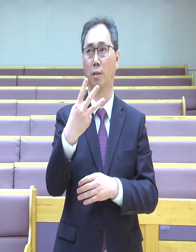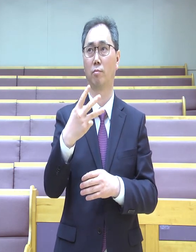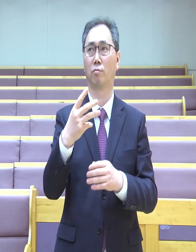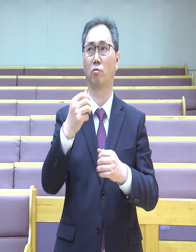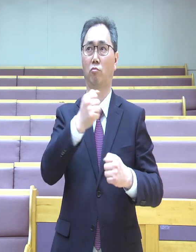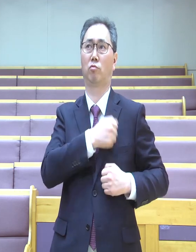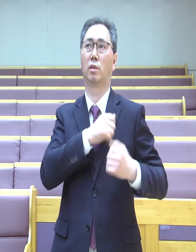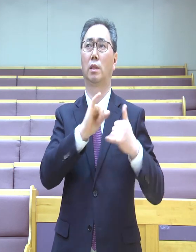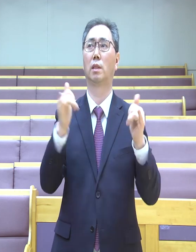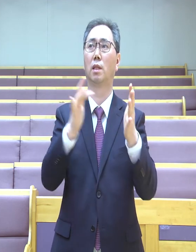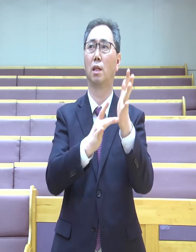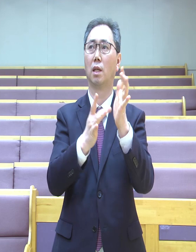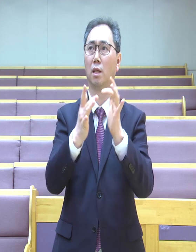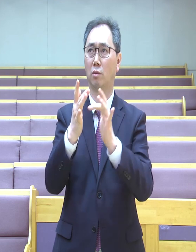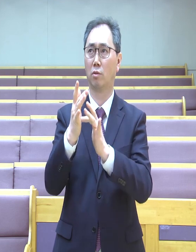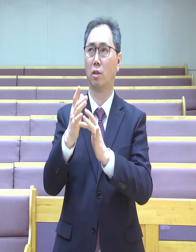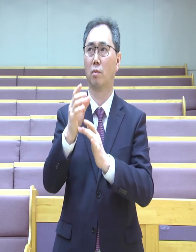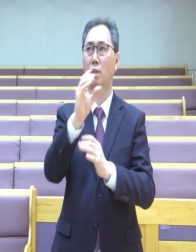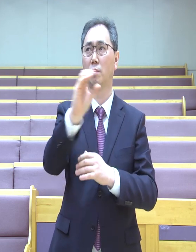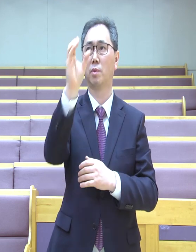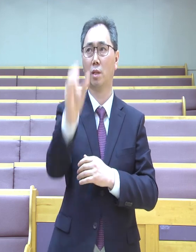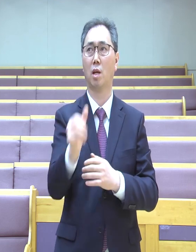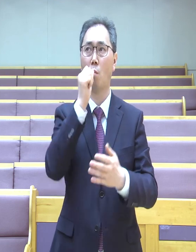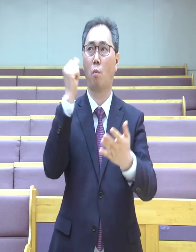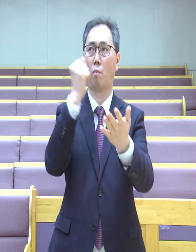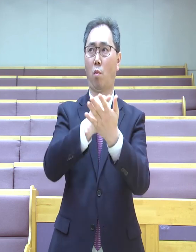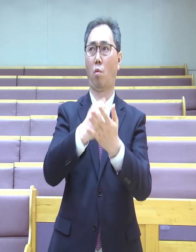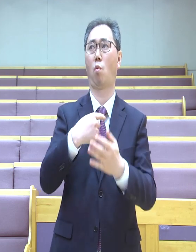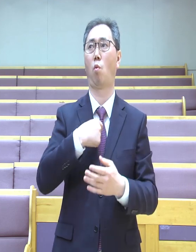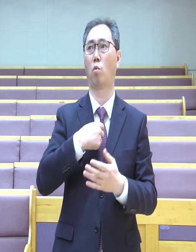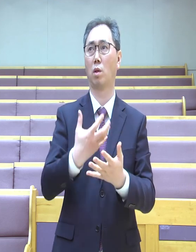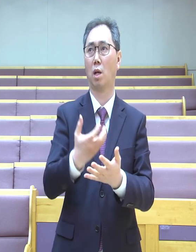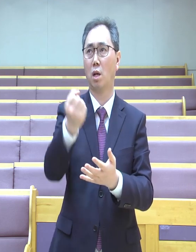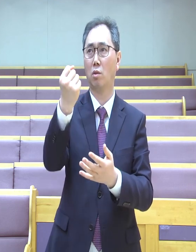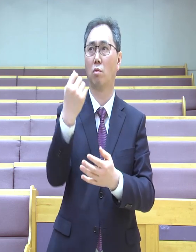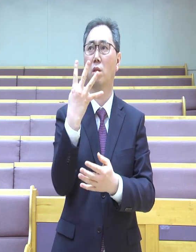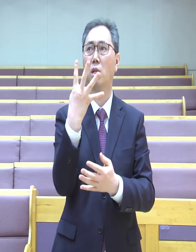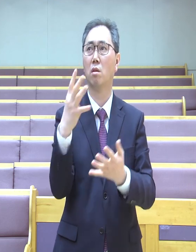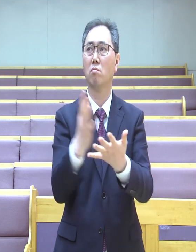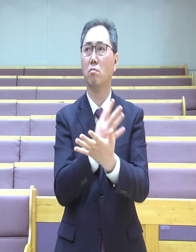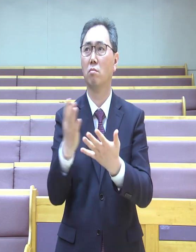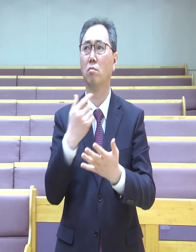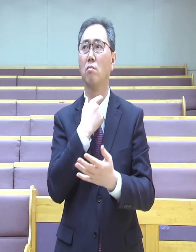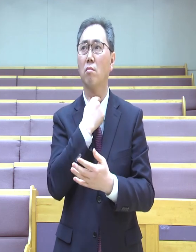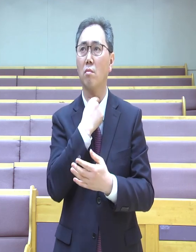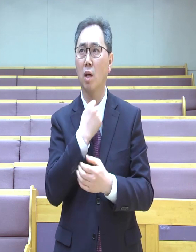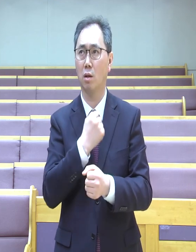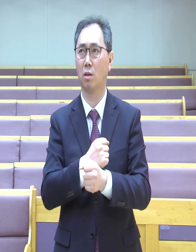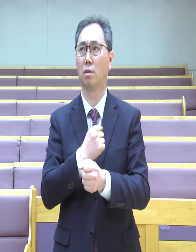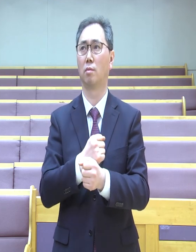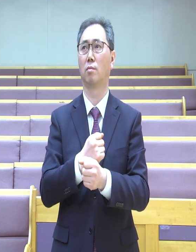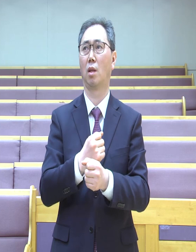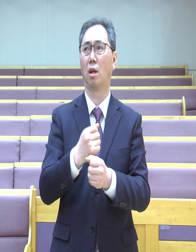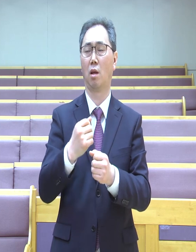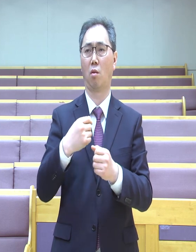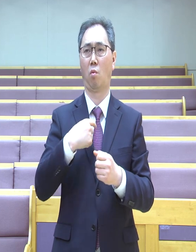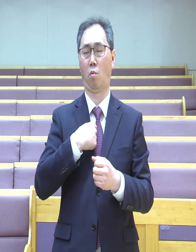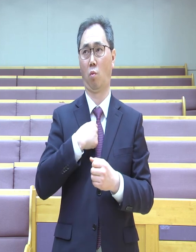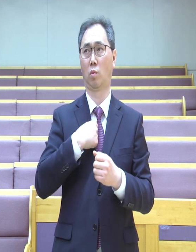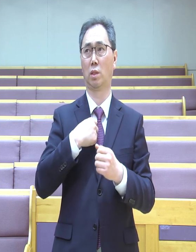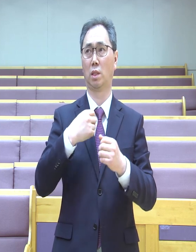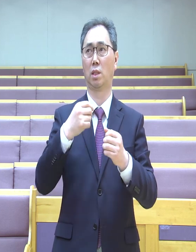그의 옷을 취하여 네 깃에 나눠 각각 한 깃씩 얻고 속옷도 취하니 이 속옷은 호지